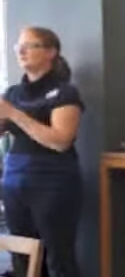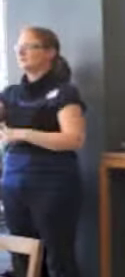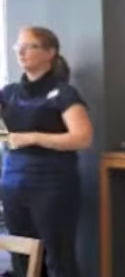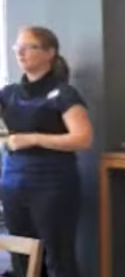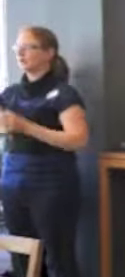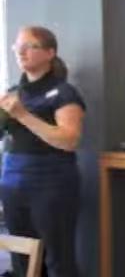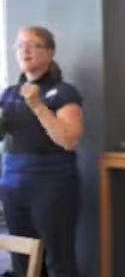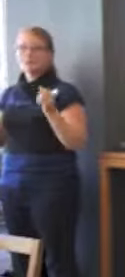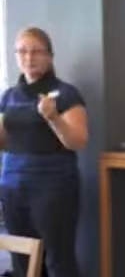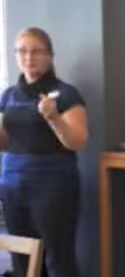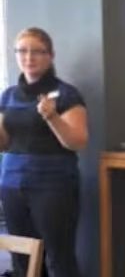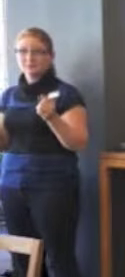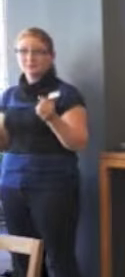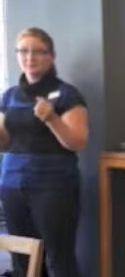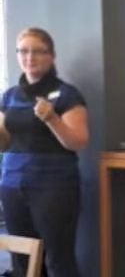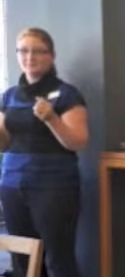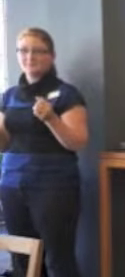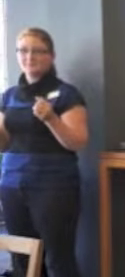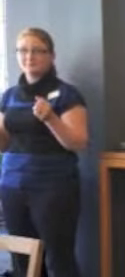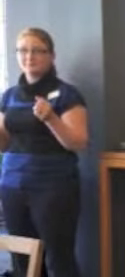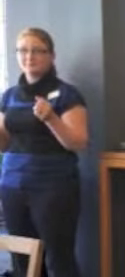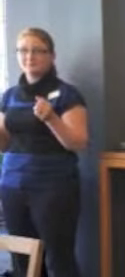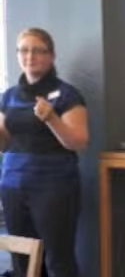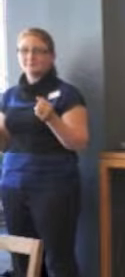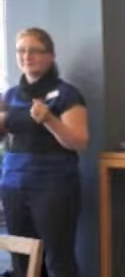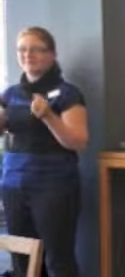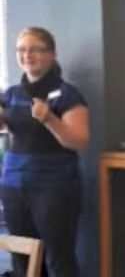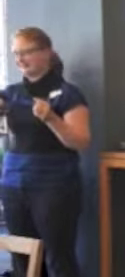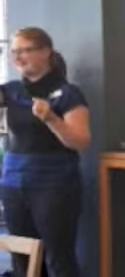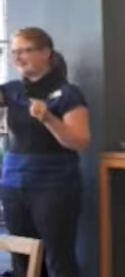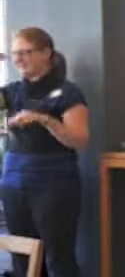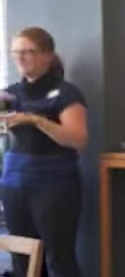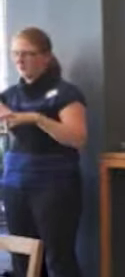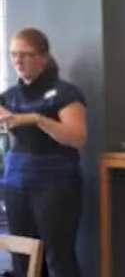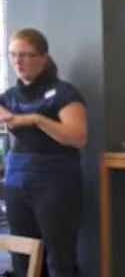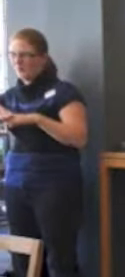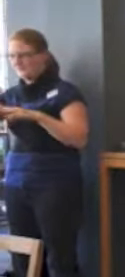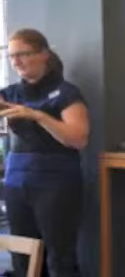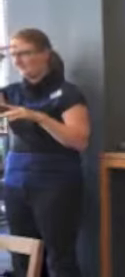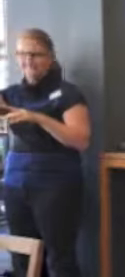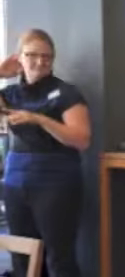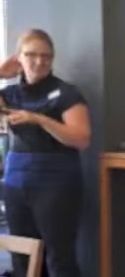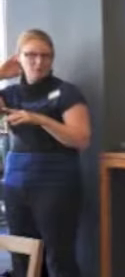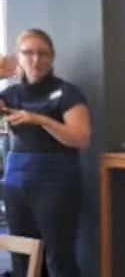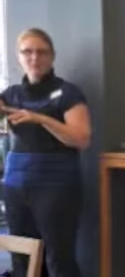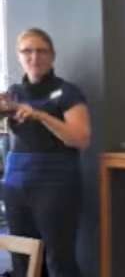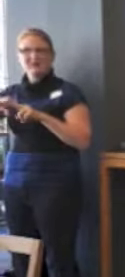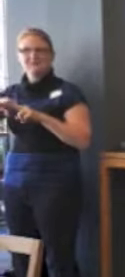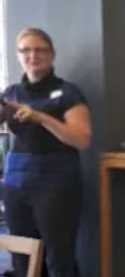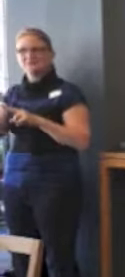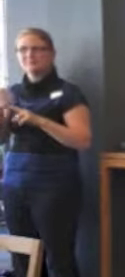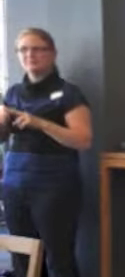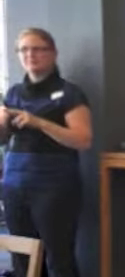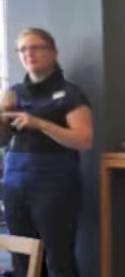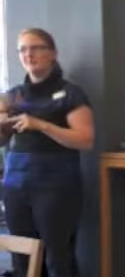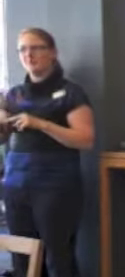överhuvudtaget har i pannloven eller bakhuvudet, var det nu ska sitta någonstans, detta att